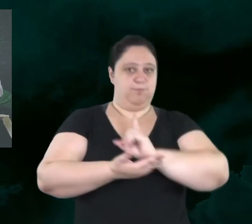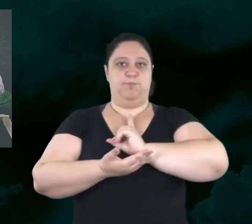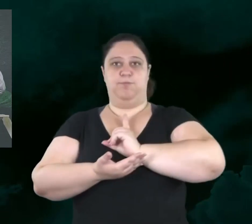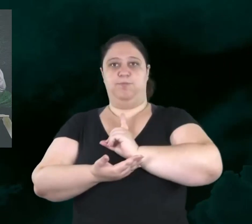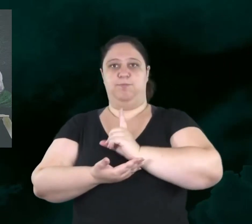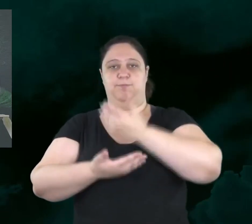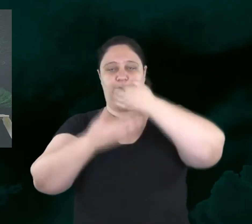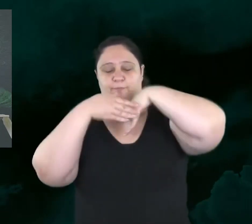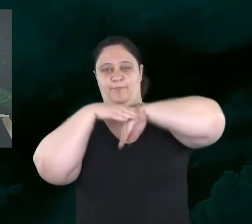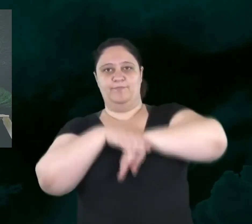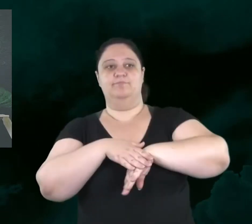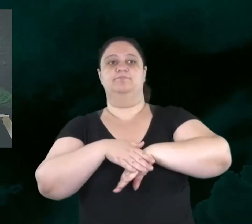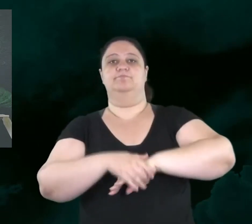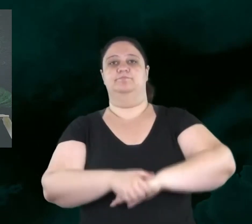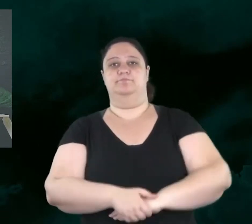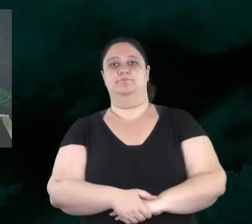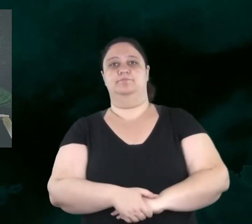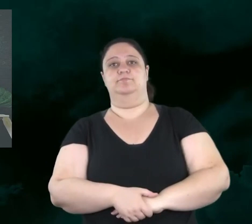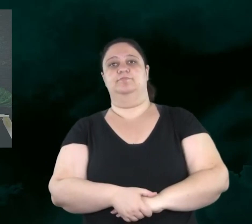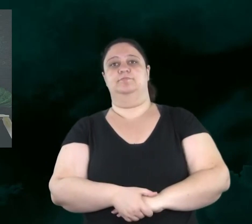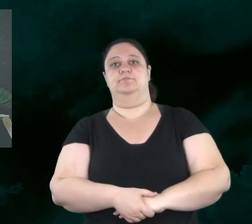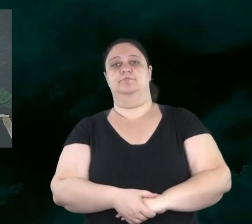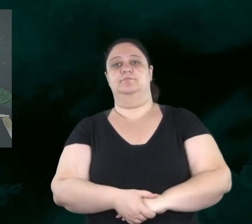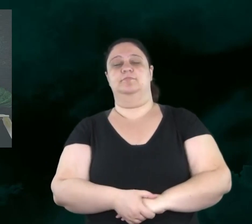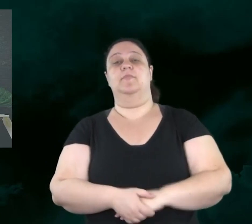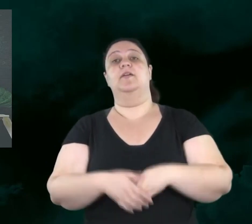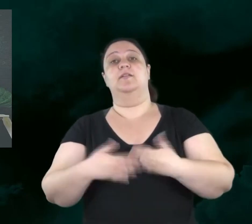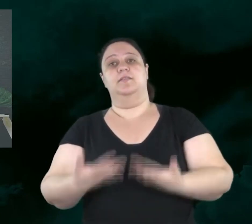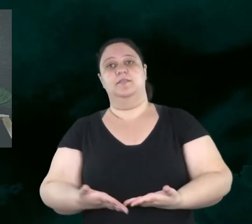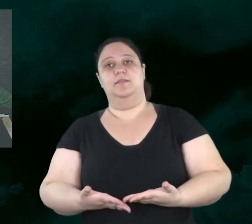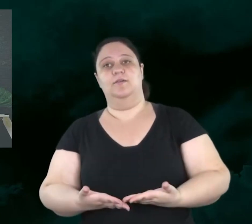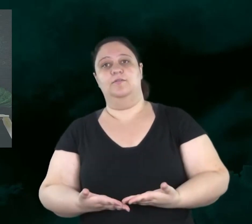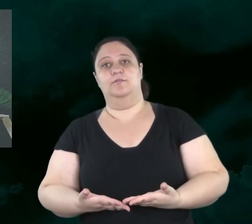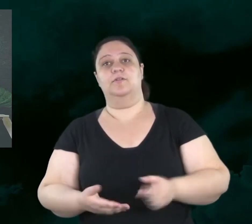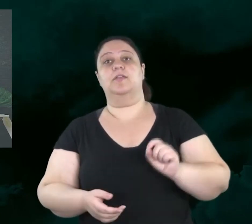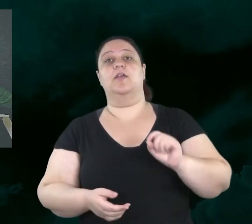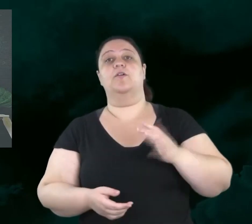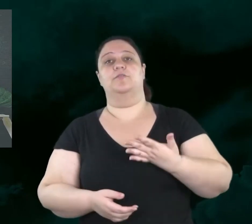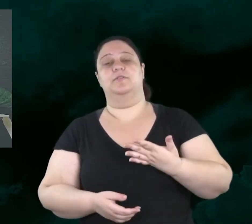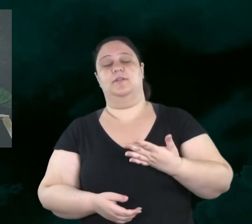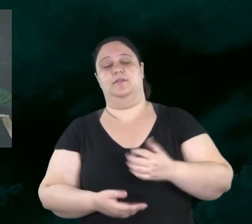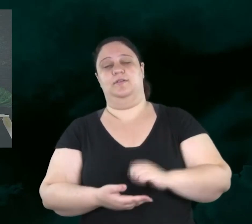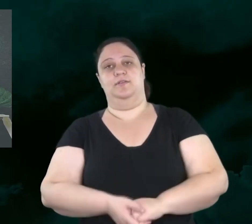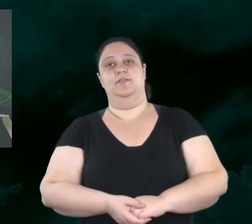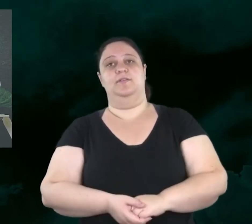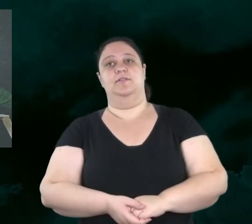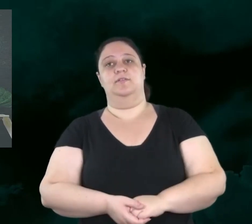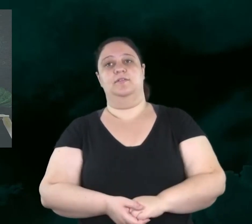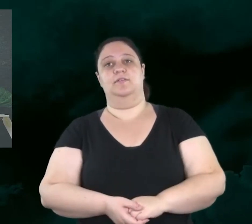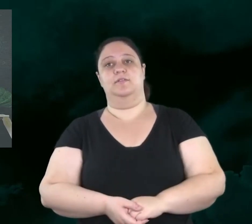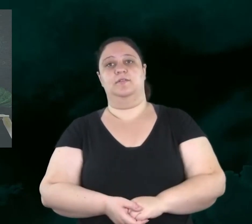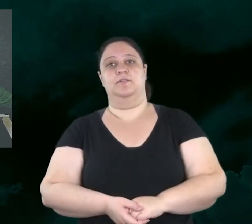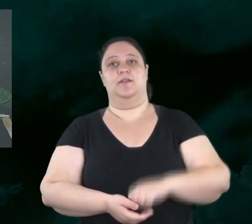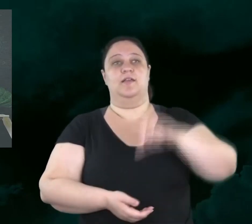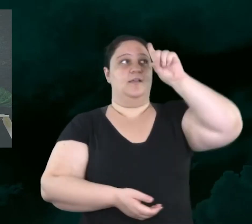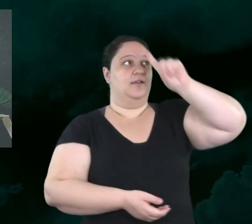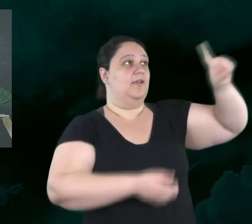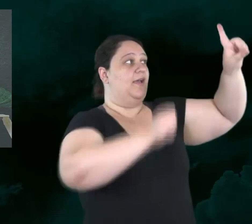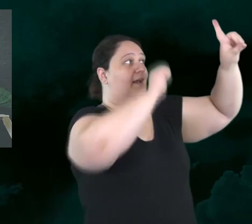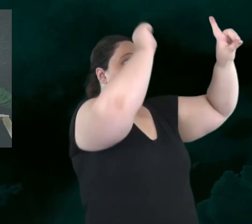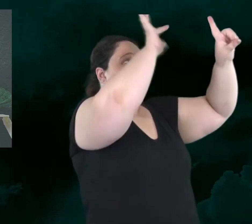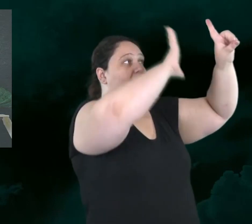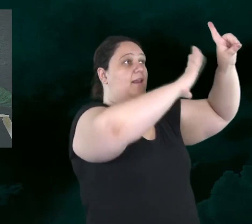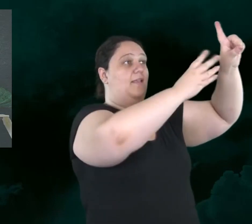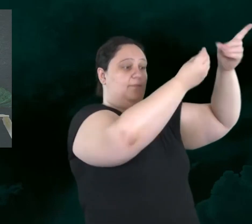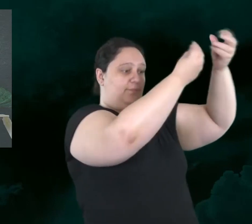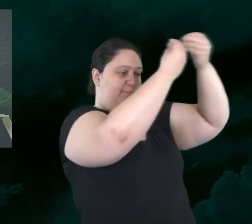e aos poucos essa própria graça vai sendo sedimentada em mim